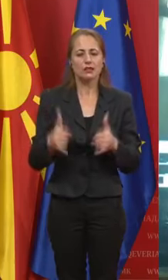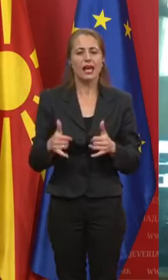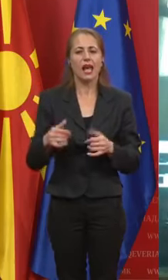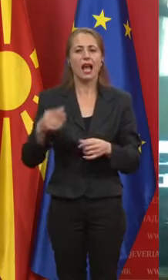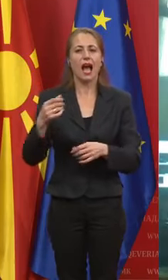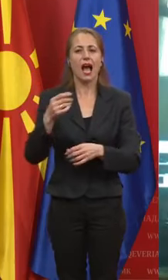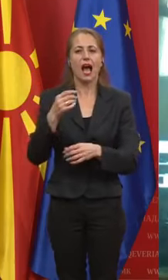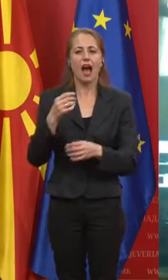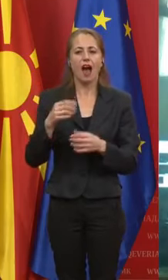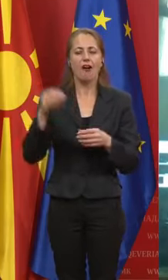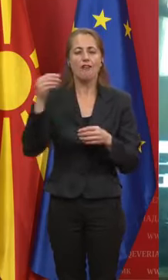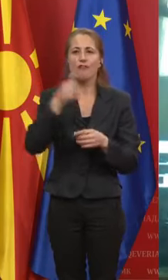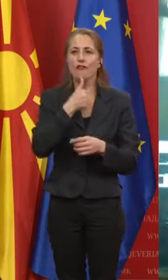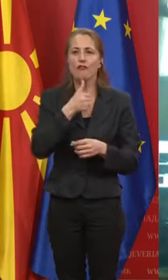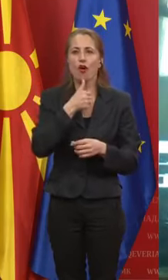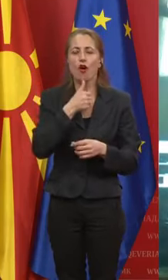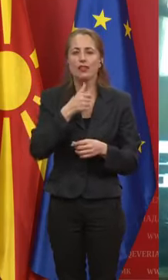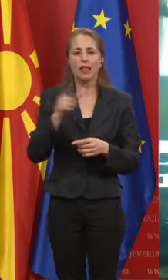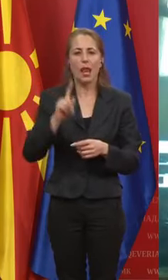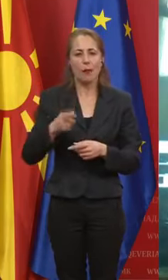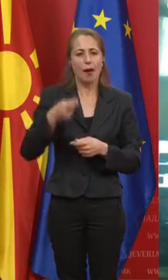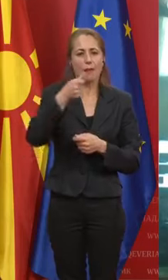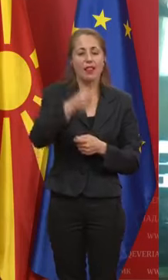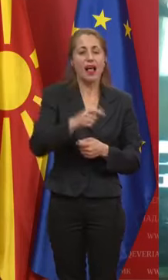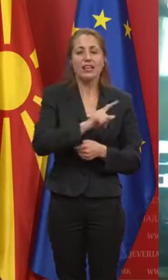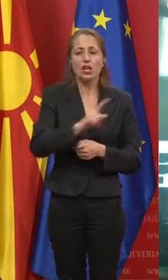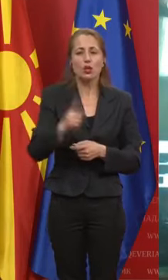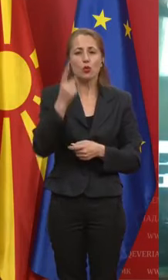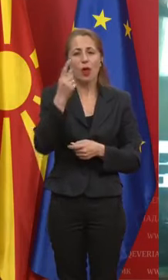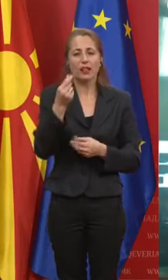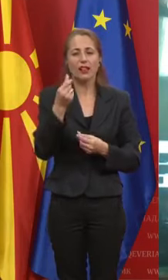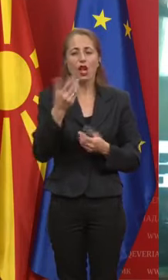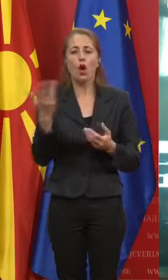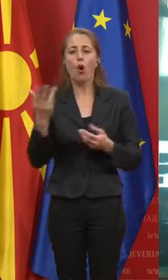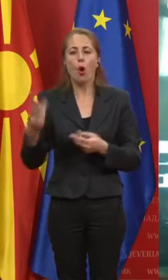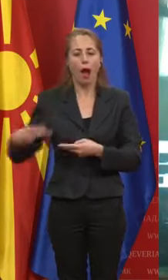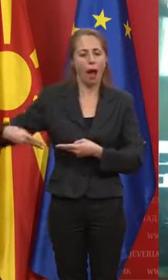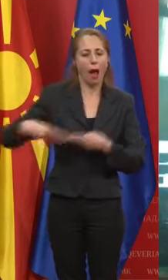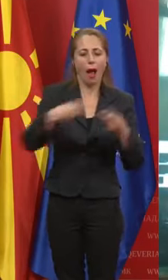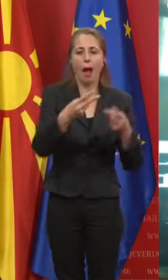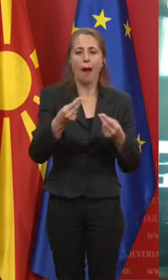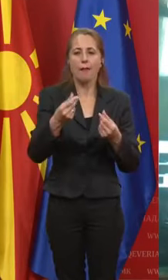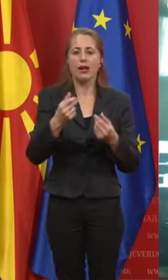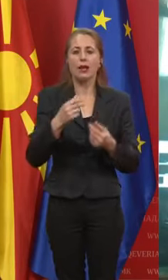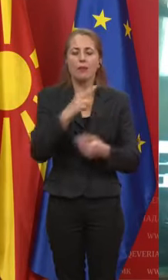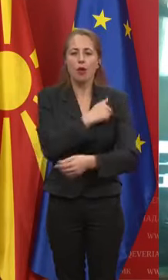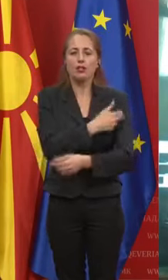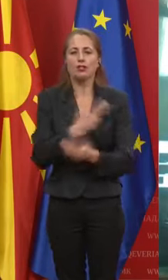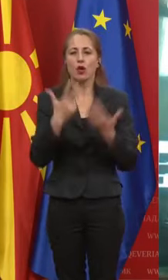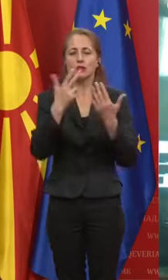осигурување добиено ниту денар за нив. Зошто и кога ќе бидат префрлени парите? Болницата